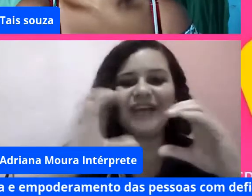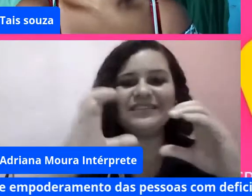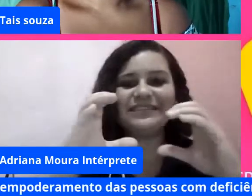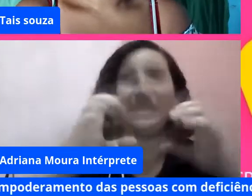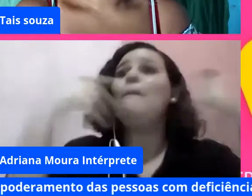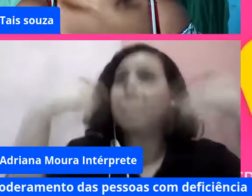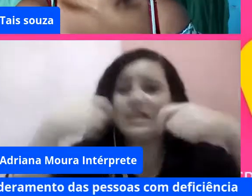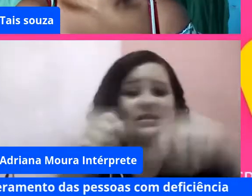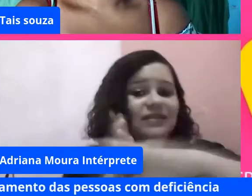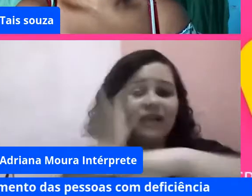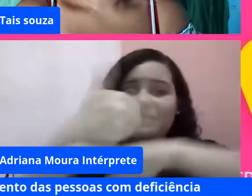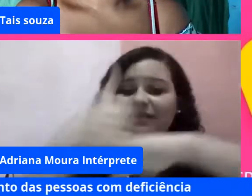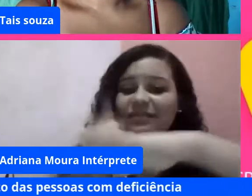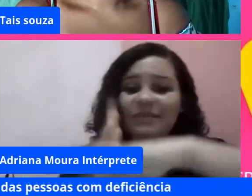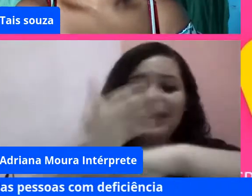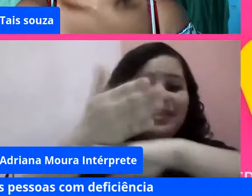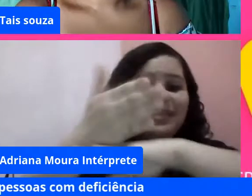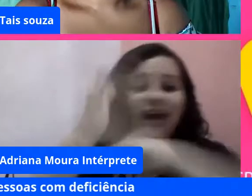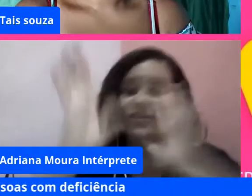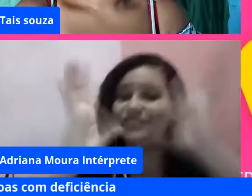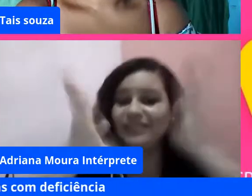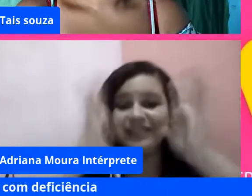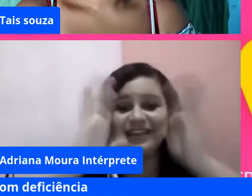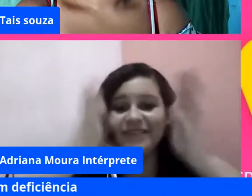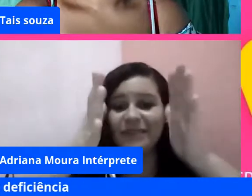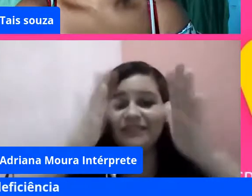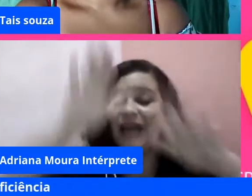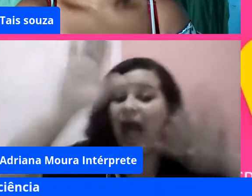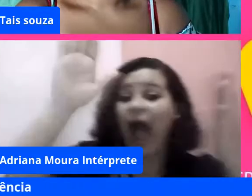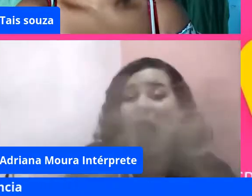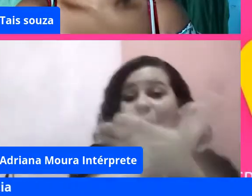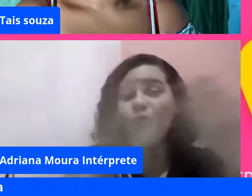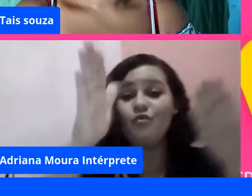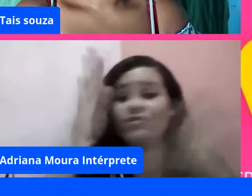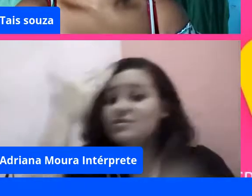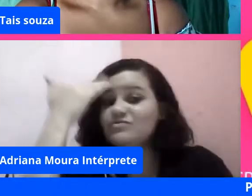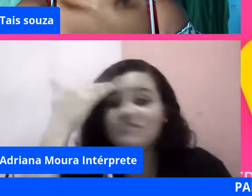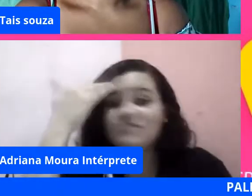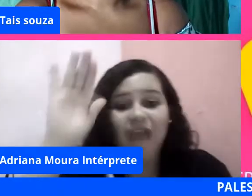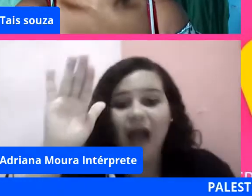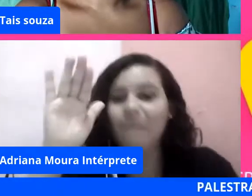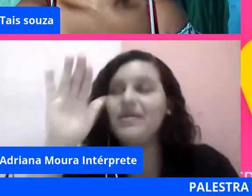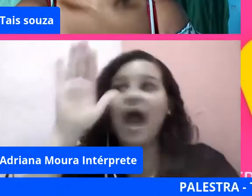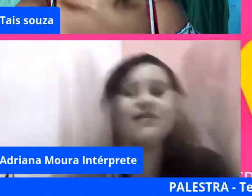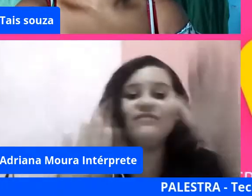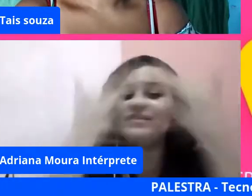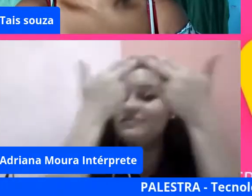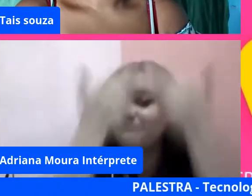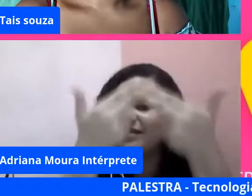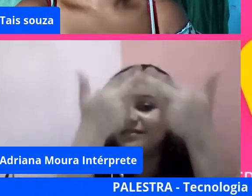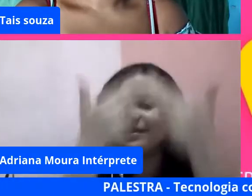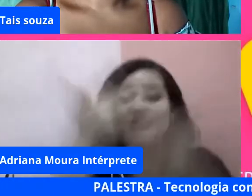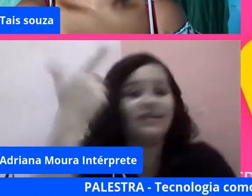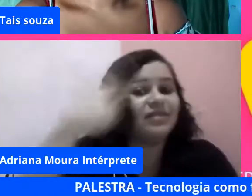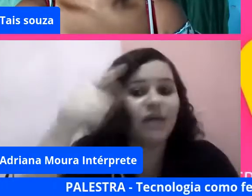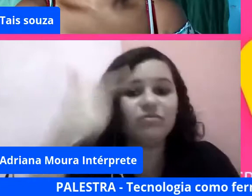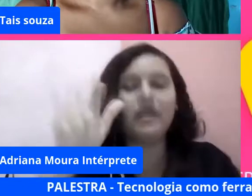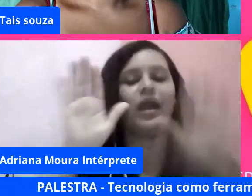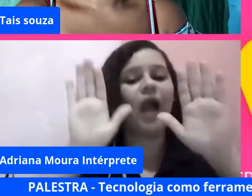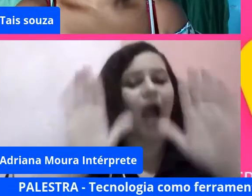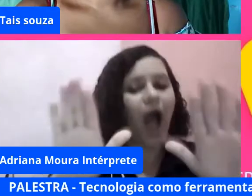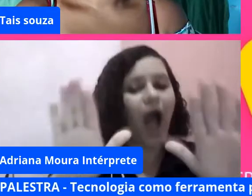e não consegue, e as pessoas não conseguem parar, ter paciência e eventualmente pensar em qual é a